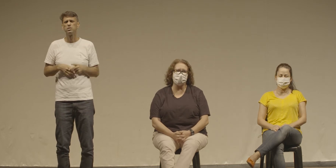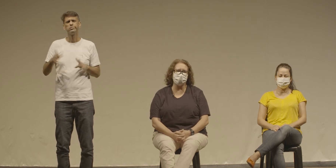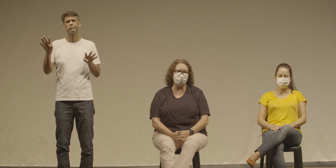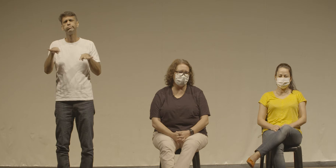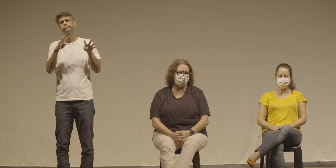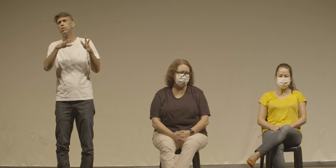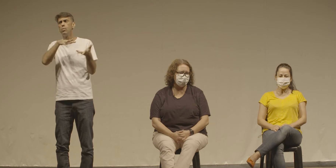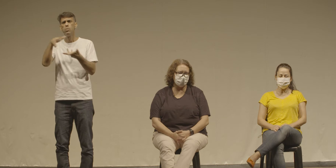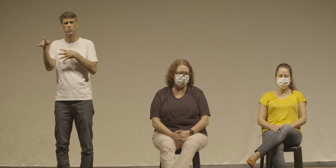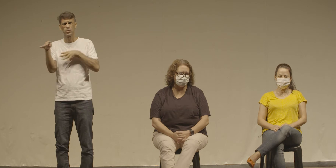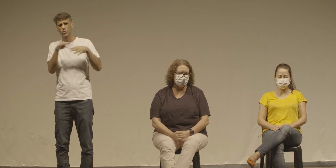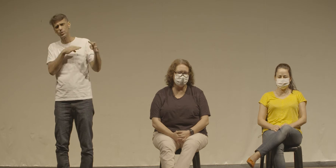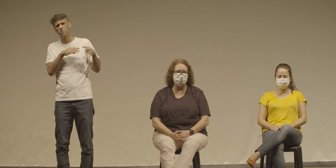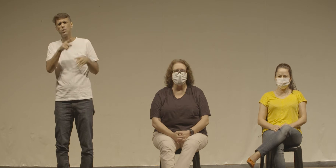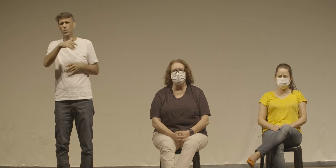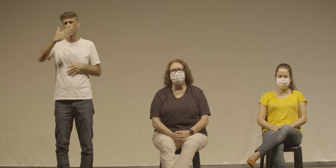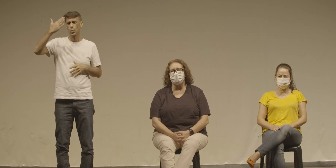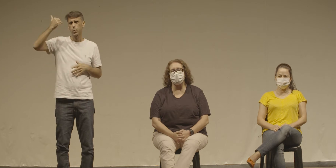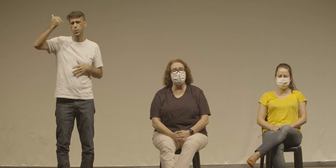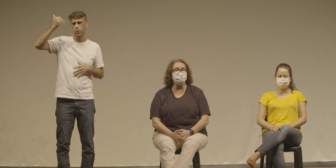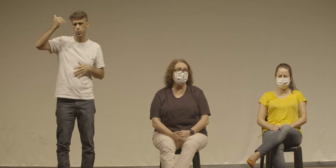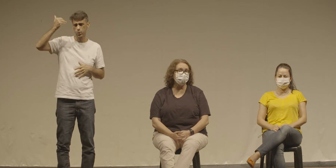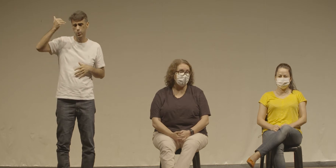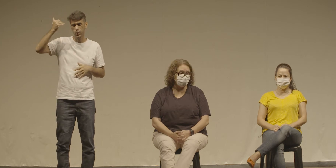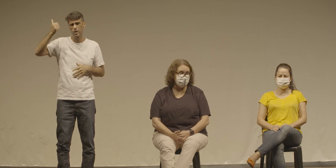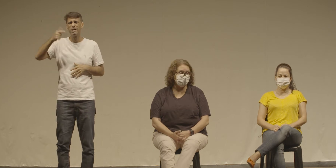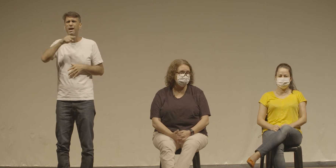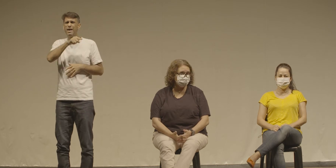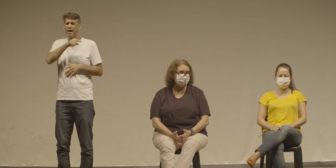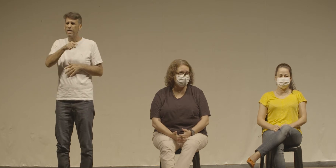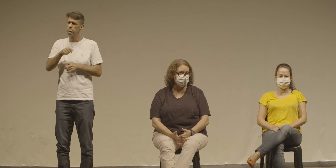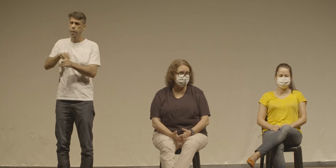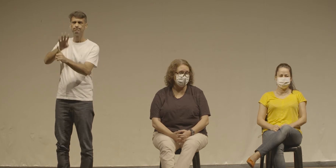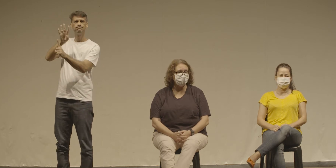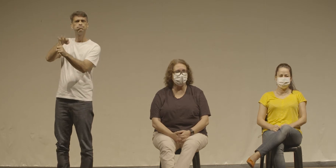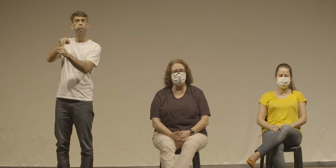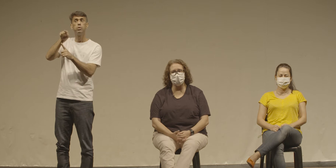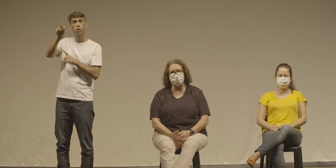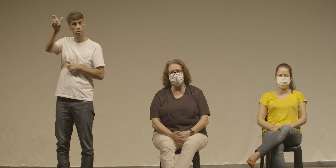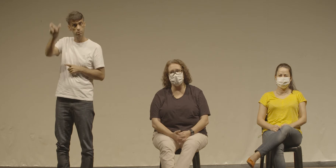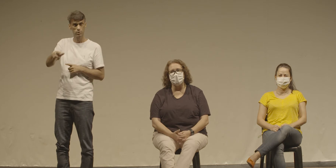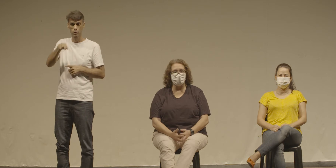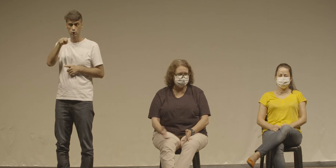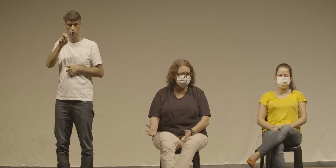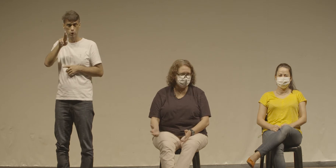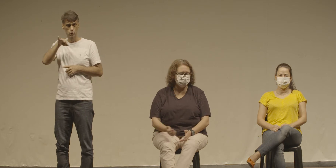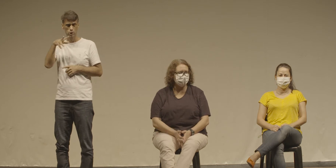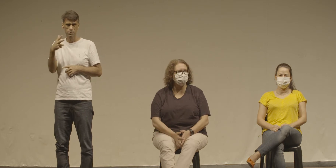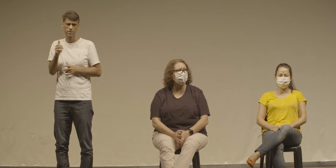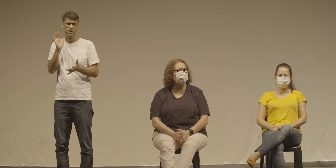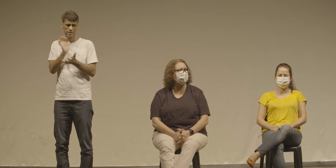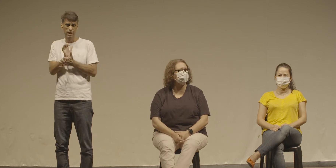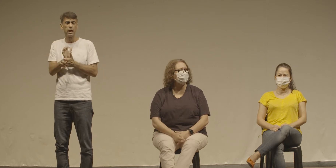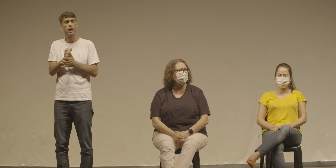reconhecida internacionalmente no Hall da Fama, reverenciando Norminha, né, porque ela chegou a treinar com a Norminha. Com essas mulheres,